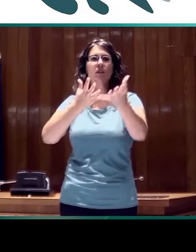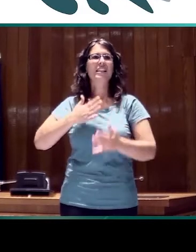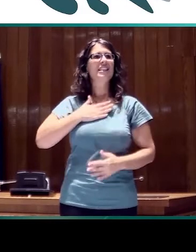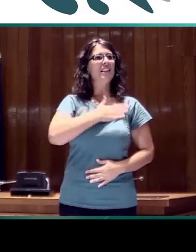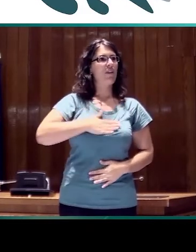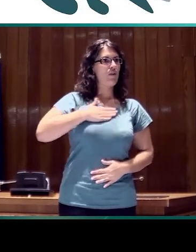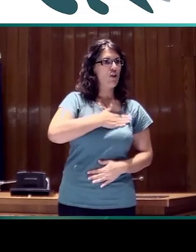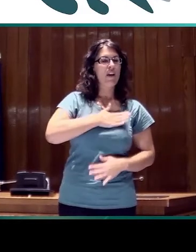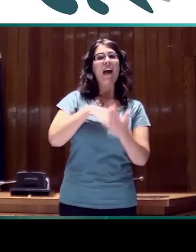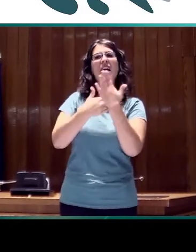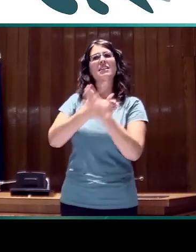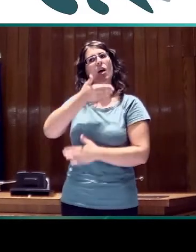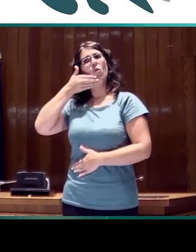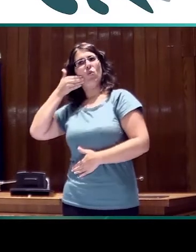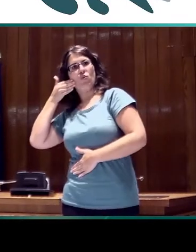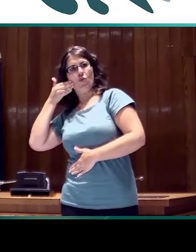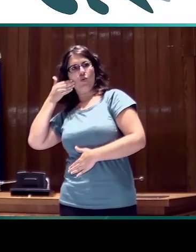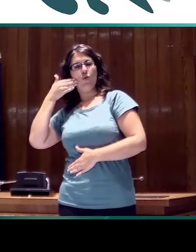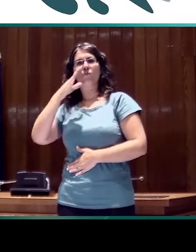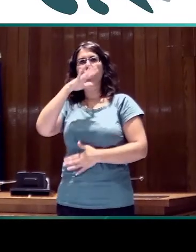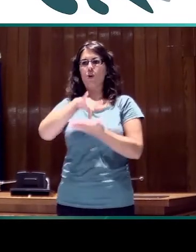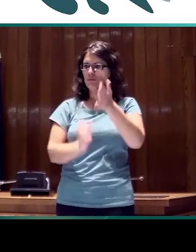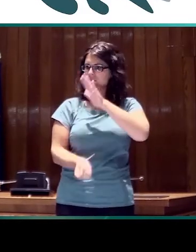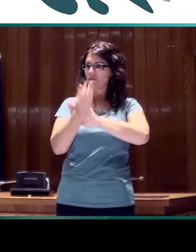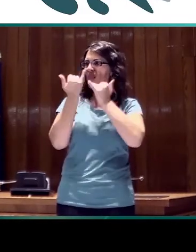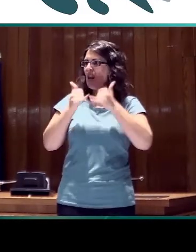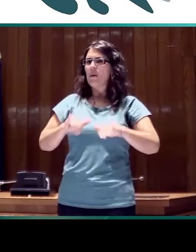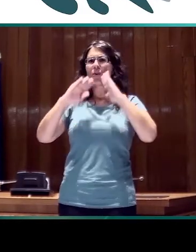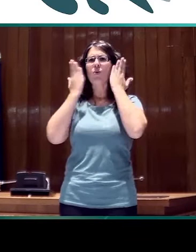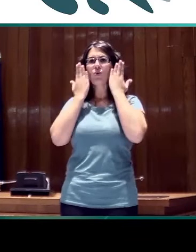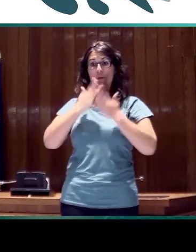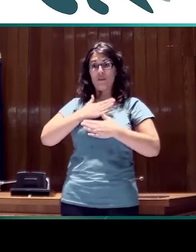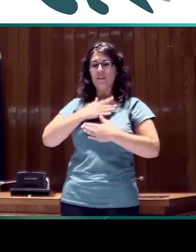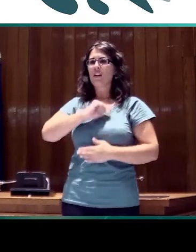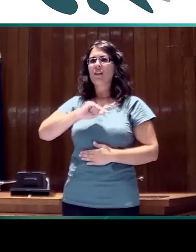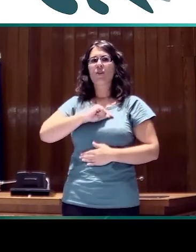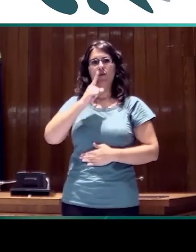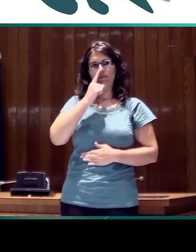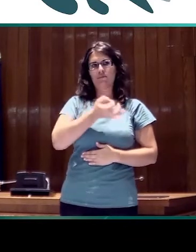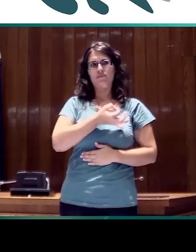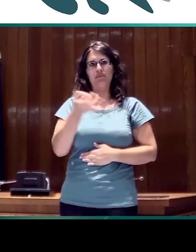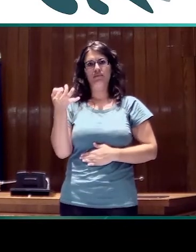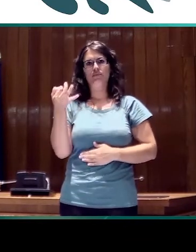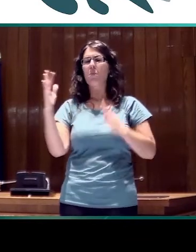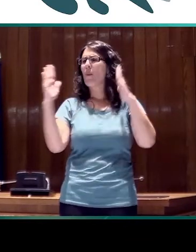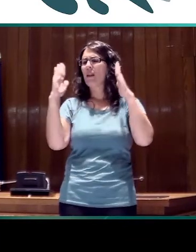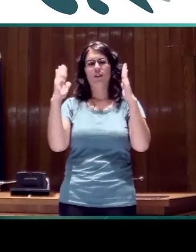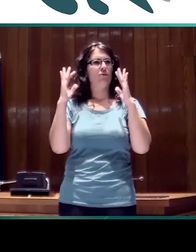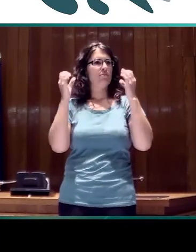primero porque se haga un congreso que menos parece muy oportuno y sobre todo porque tengo la